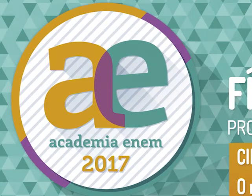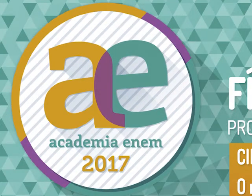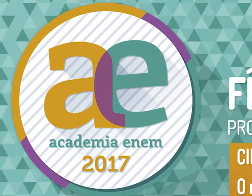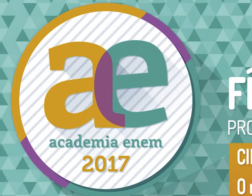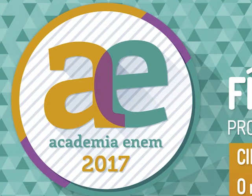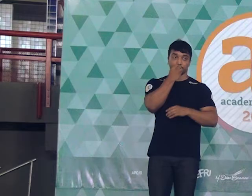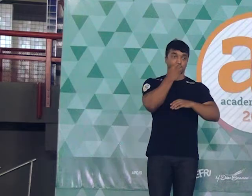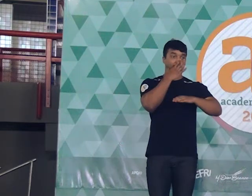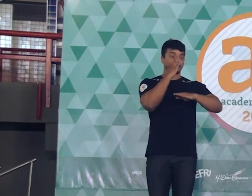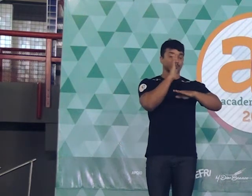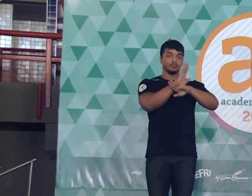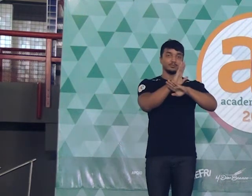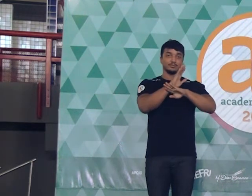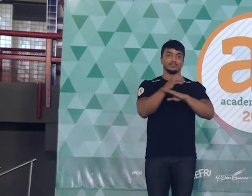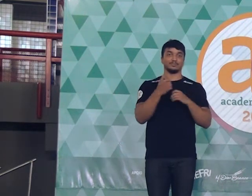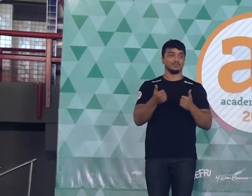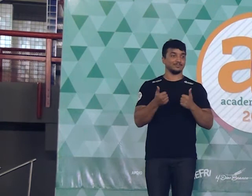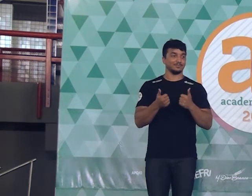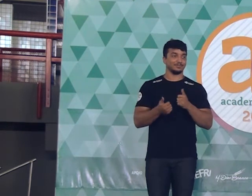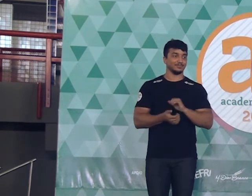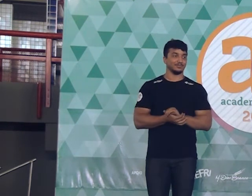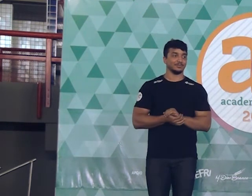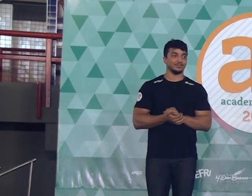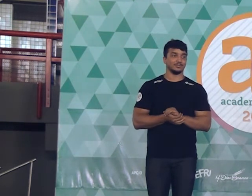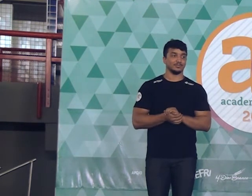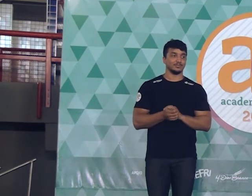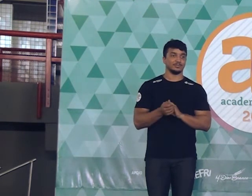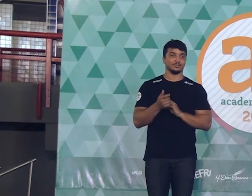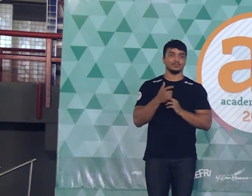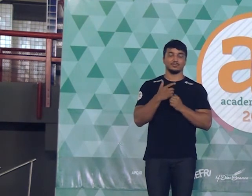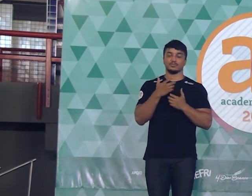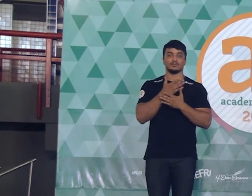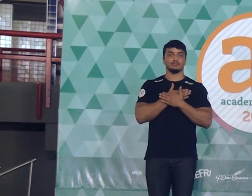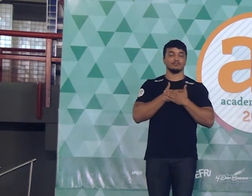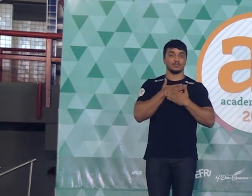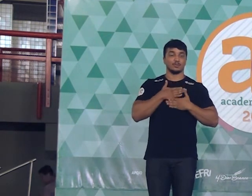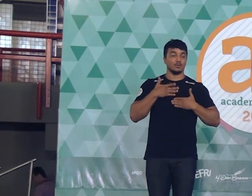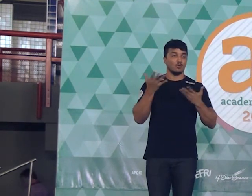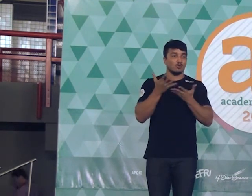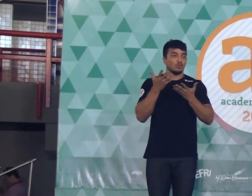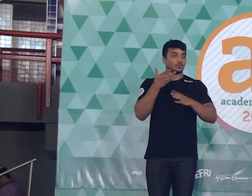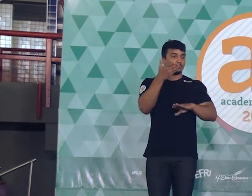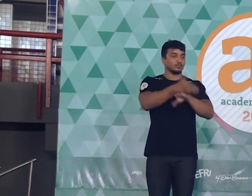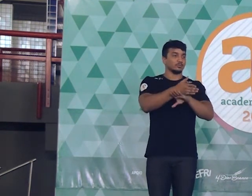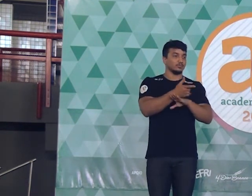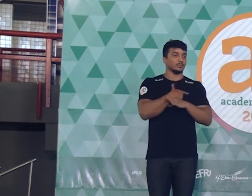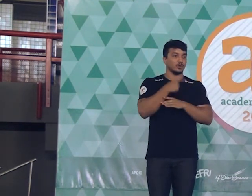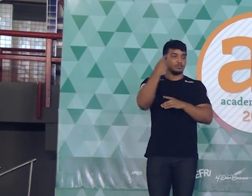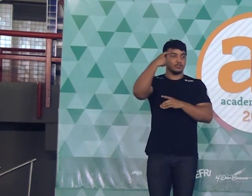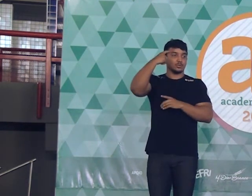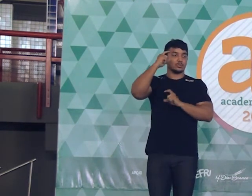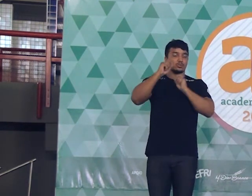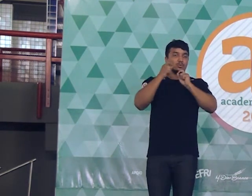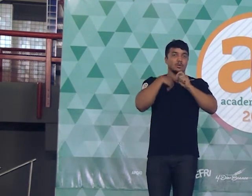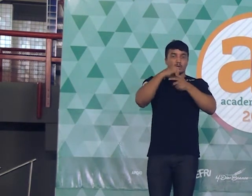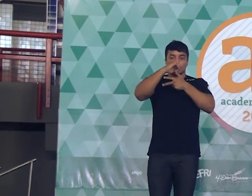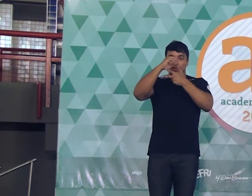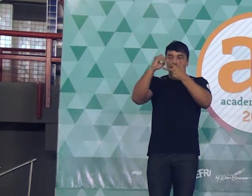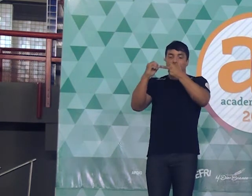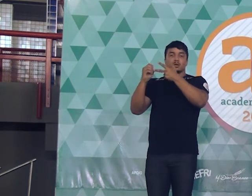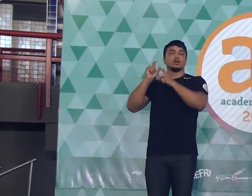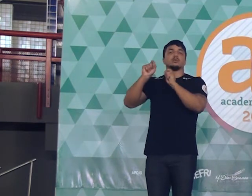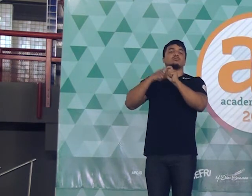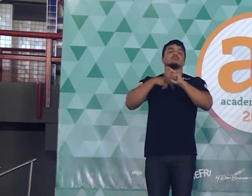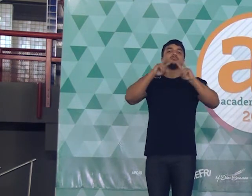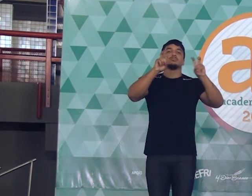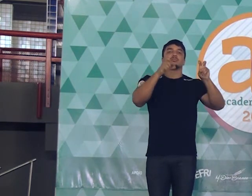Olá, boa tarde. Alegria grande estar aqui com vocês. A gente vai pensar aqui um pouquinho nos temas do Enem e vamos discutir hoje